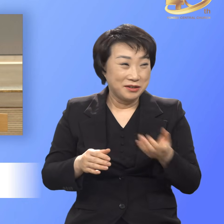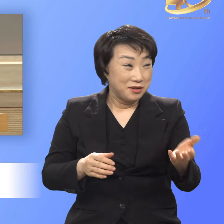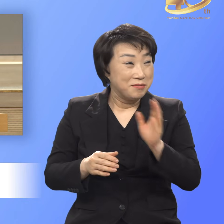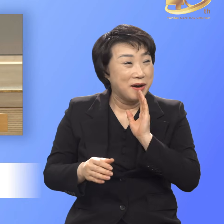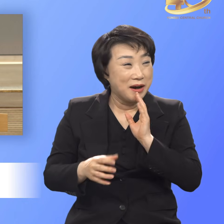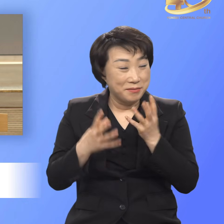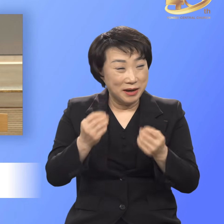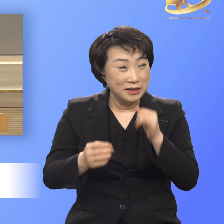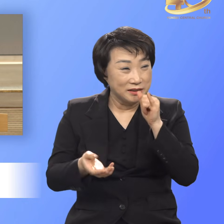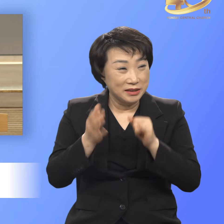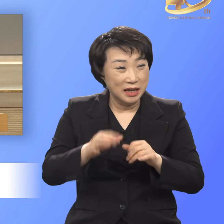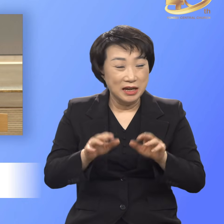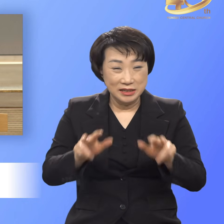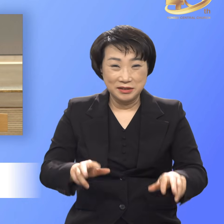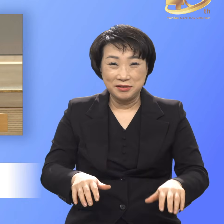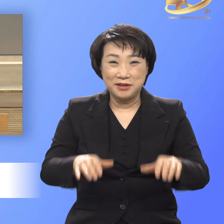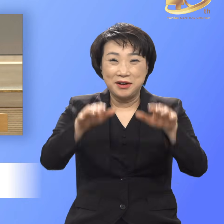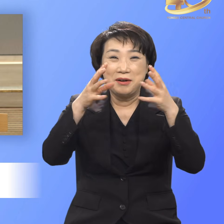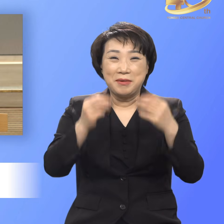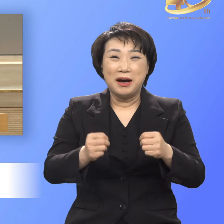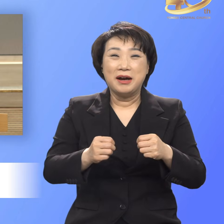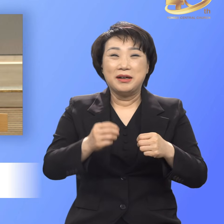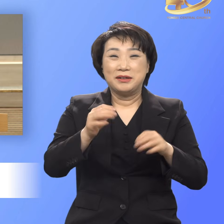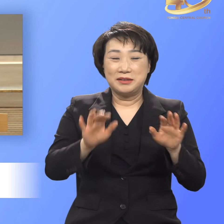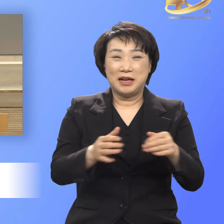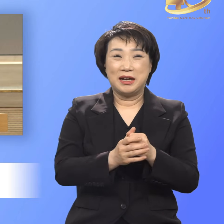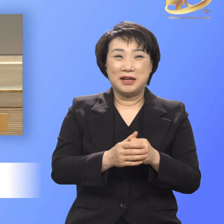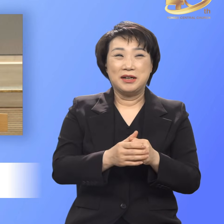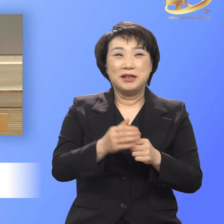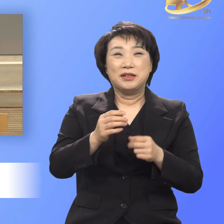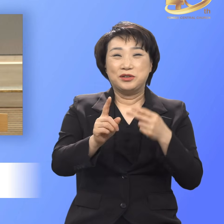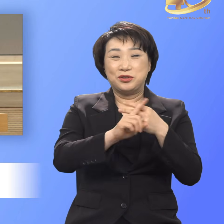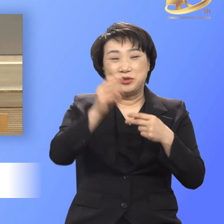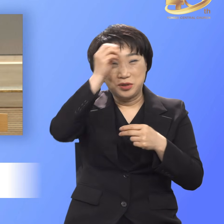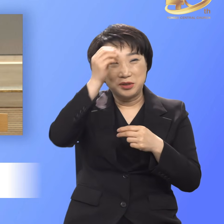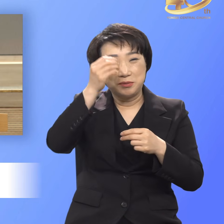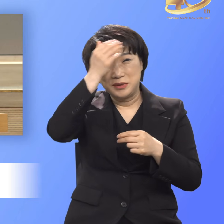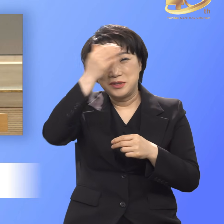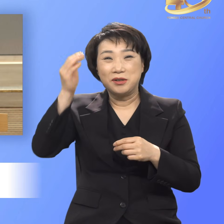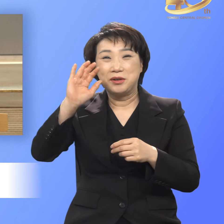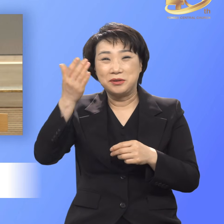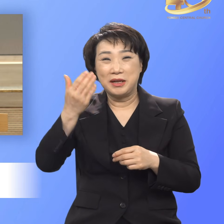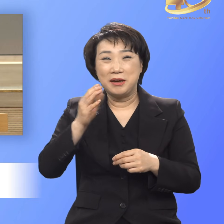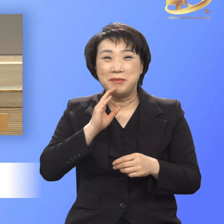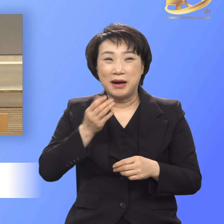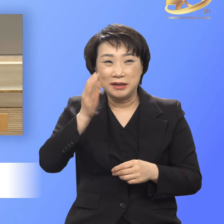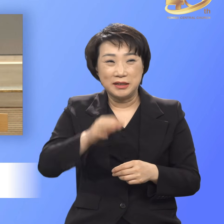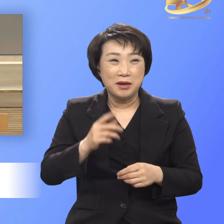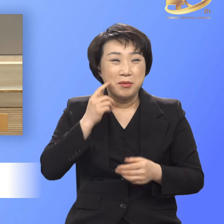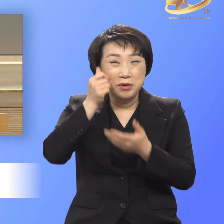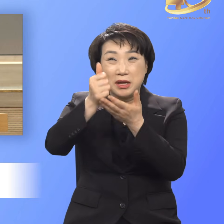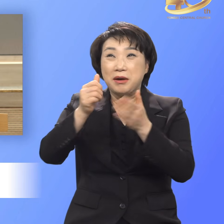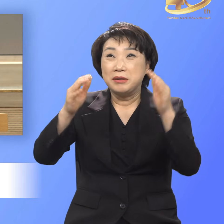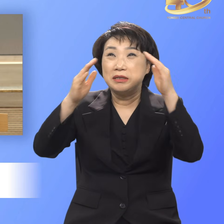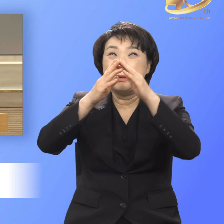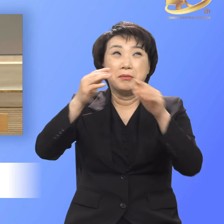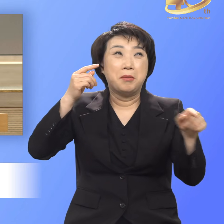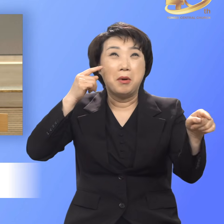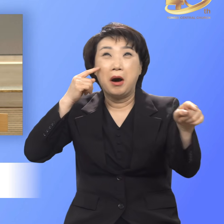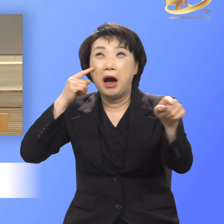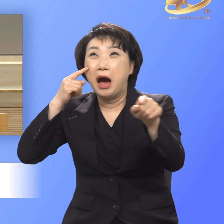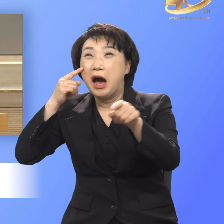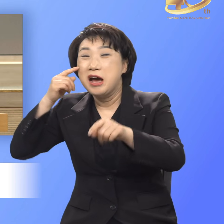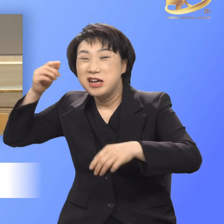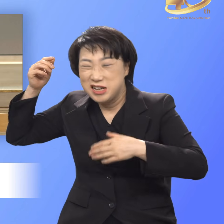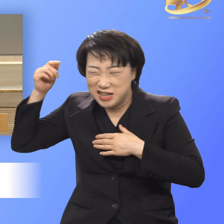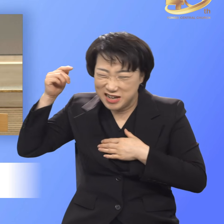되고 중등부도 되고 그랬을 텐데 목사님 집을 보니까 여기서 저 끝까지 얼마나 긴지